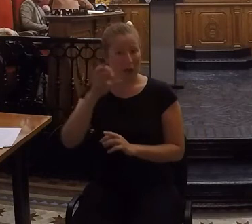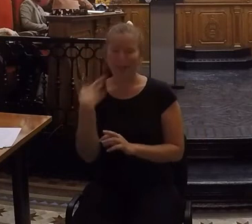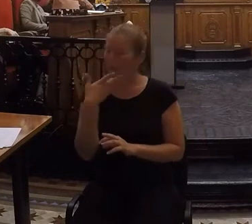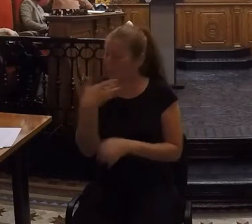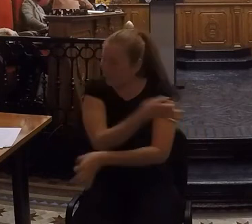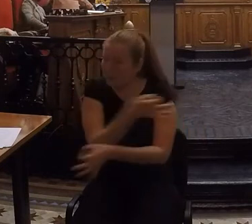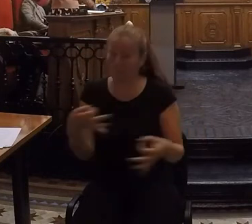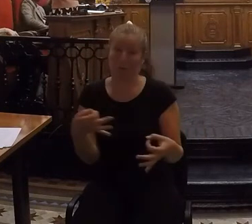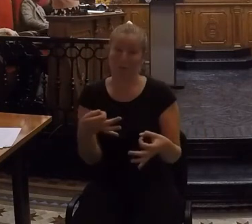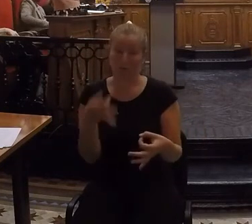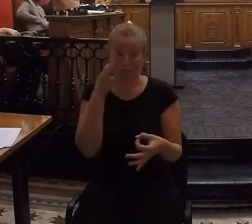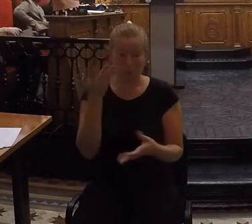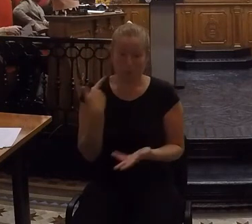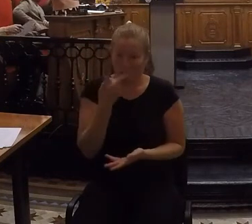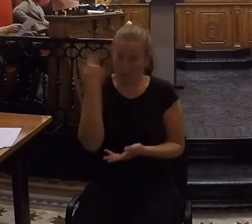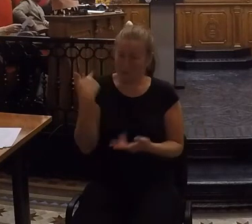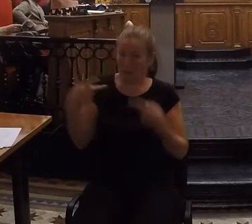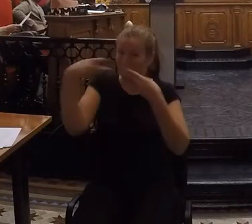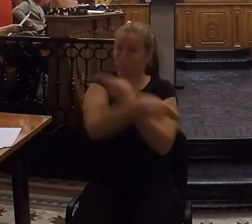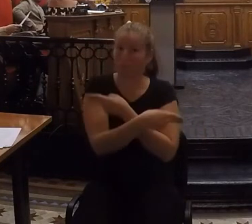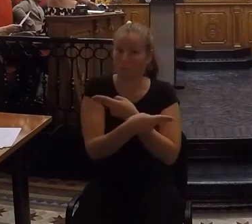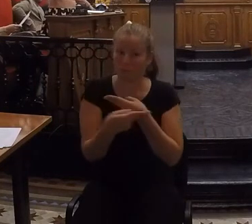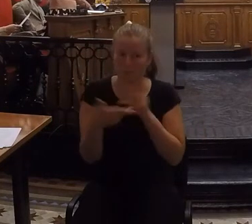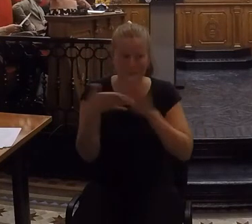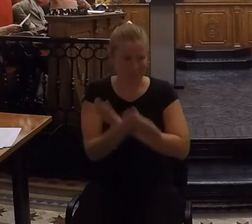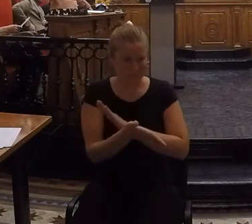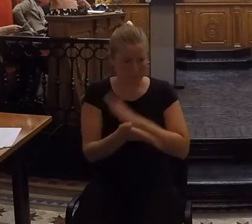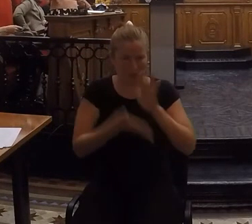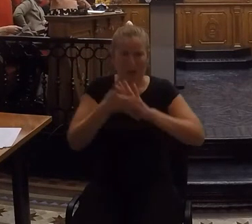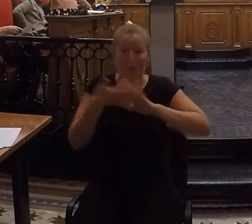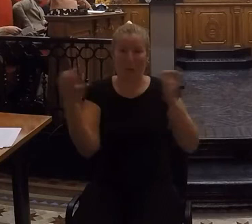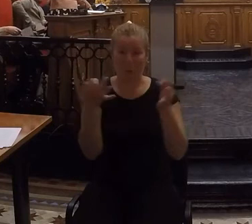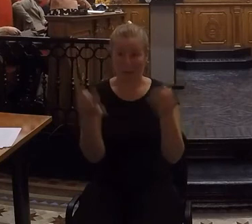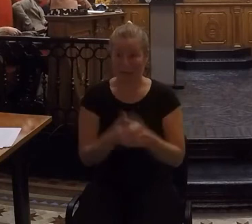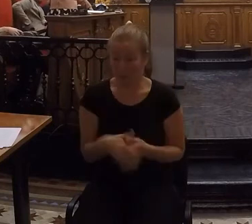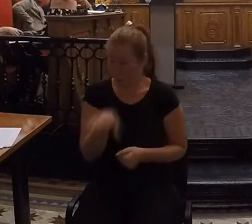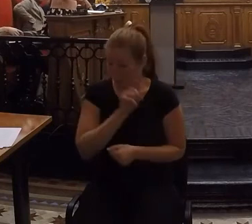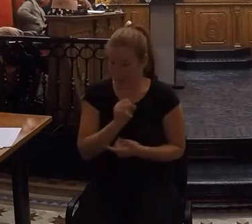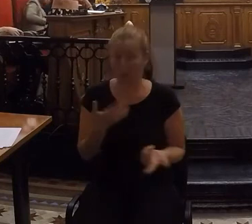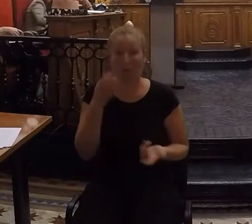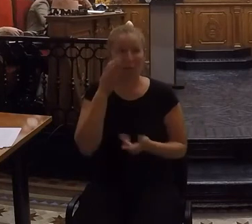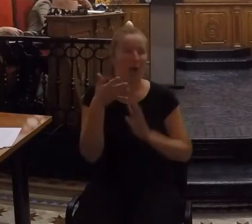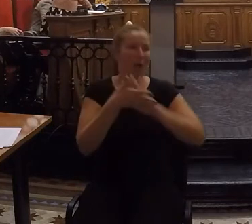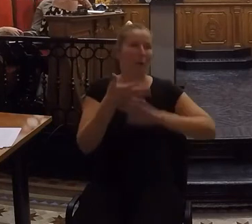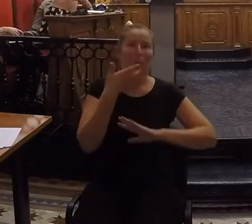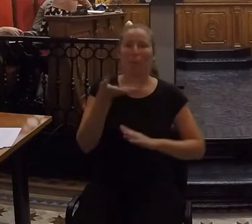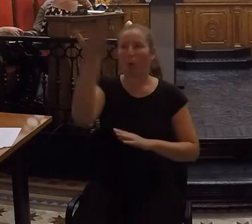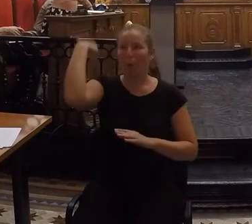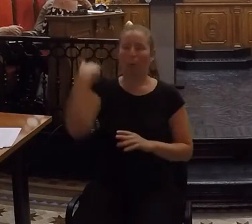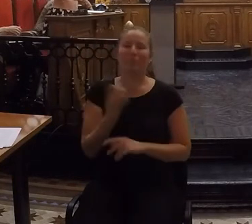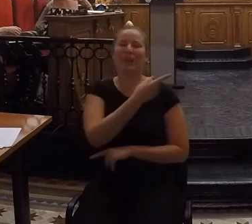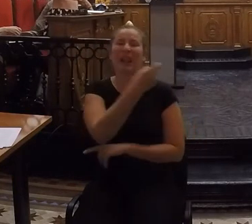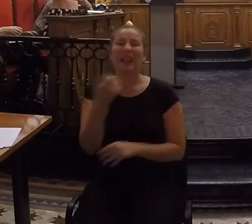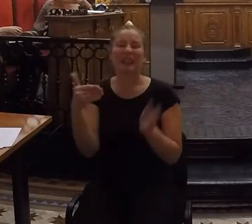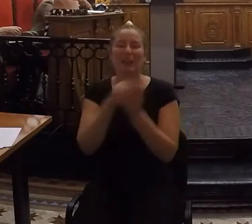2016. Por tanto, ¿de qué estamos hablando? O igual que el tema de personal de confianza, oiga, pero si ustedes tenían 100.000 euros más dedicados